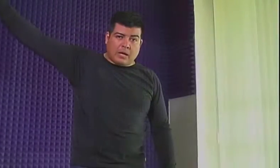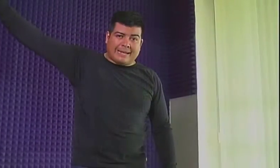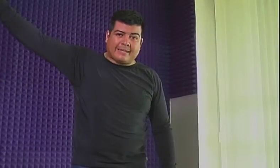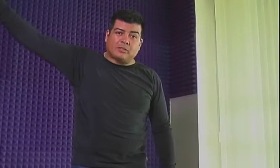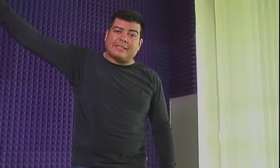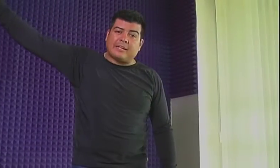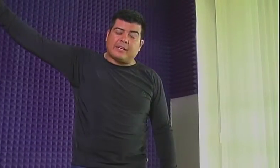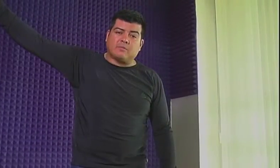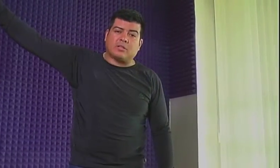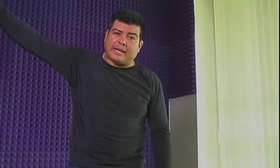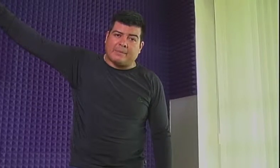hacia dónde teníamos que caminar.